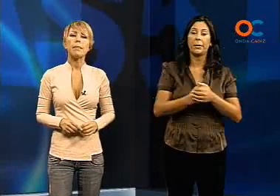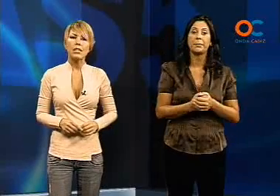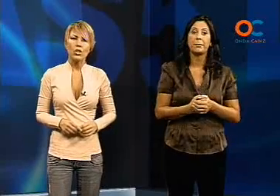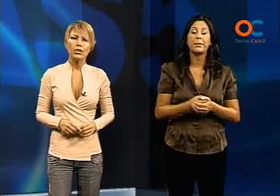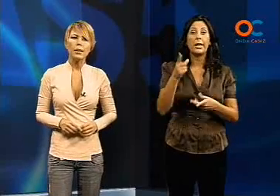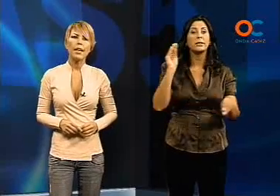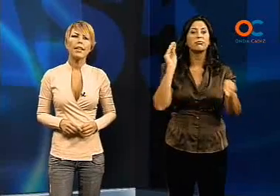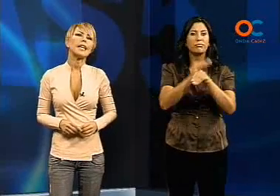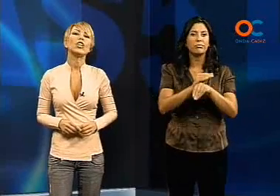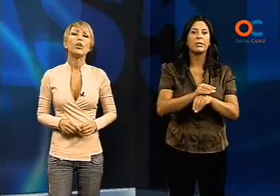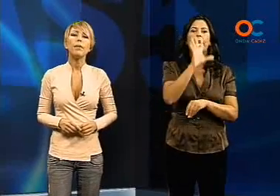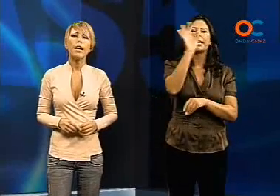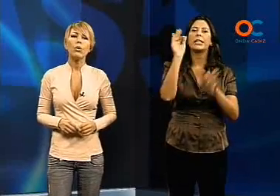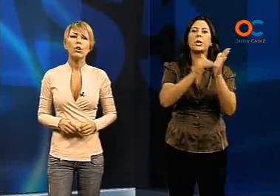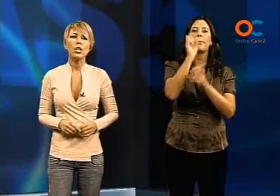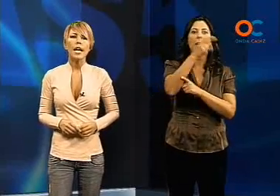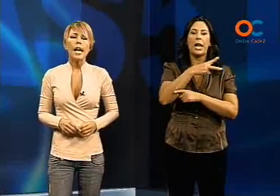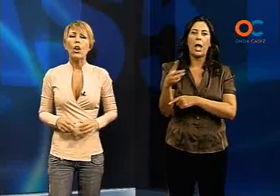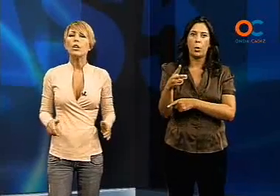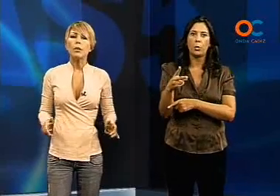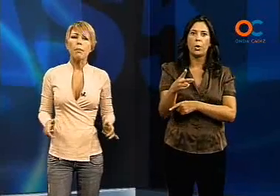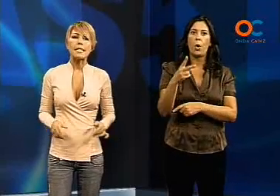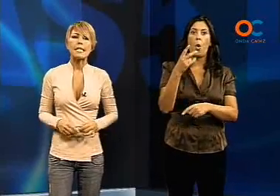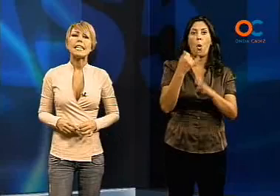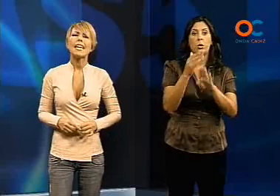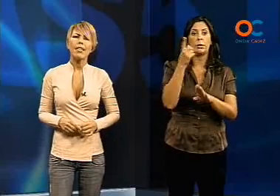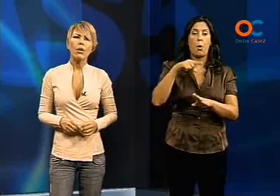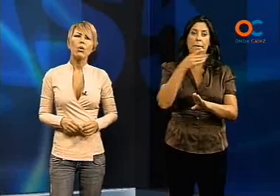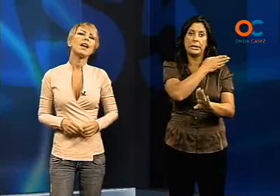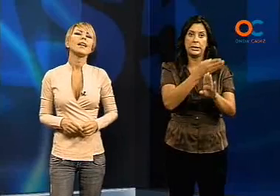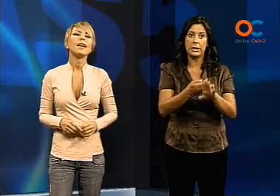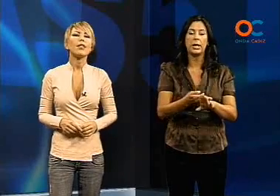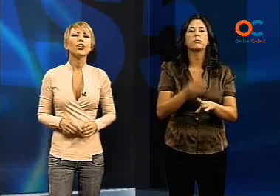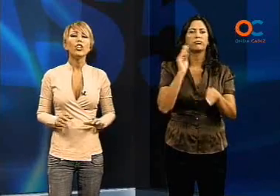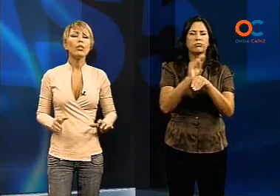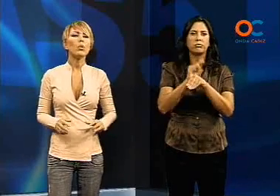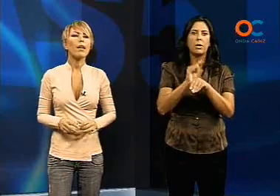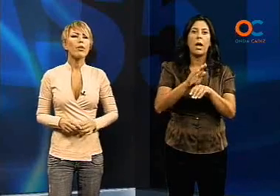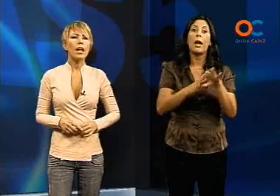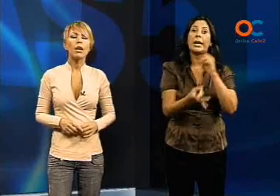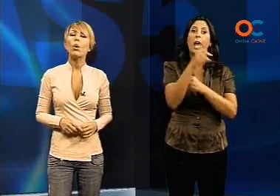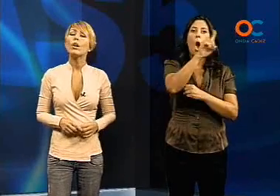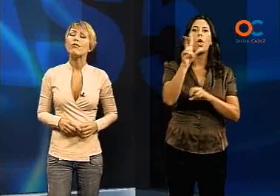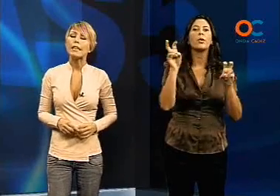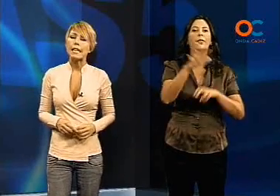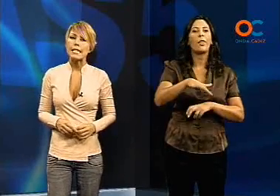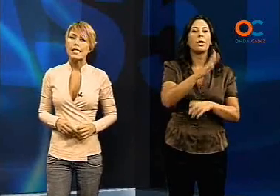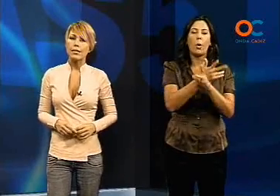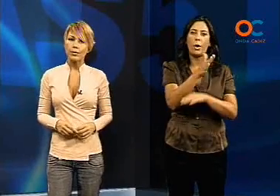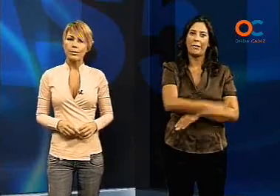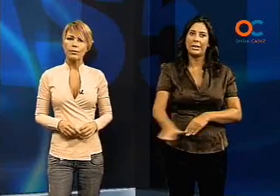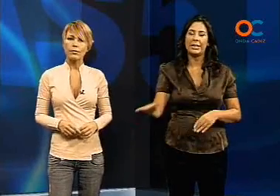la inversión de más de 500.000 euros en los últimos meses y que ha dado lugar a la instalación de 11 nuevas zonas de juegos